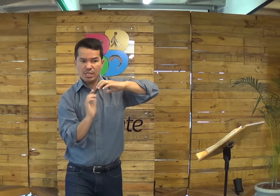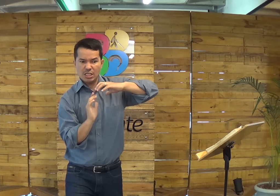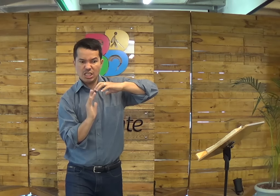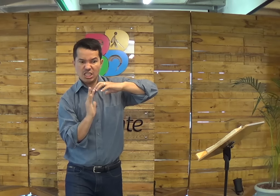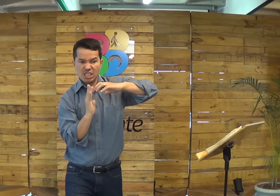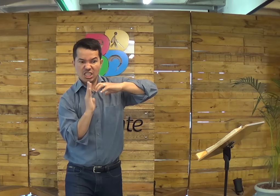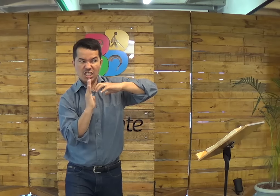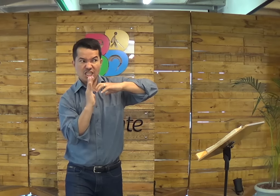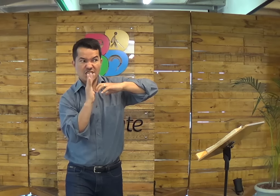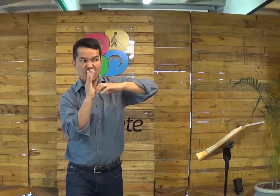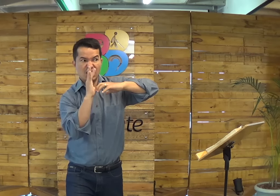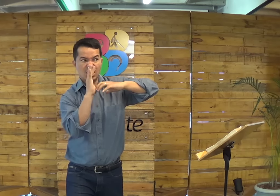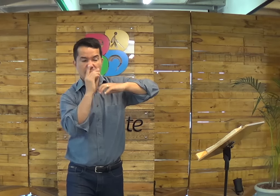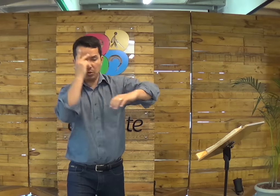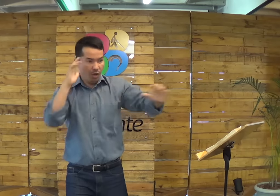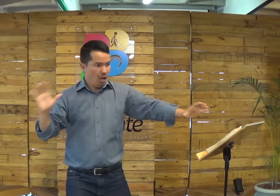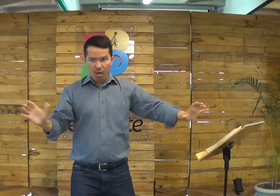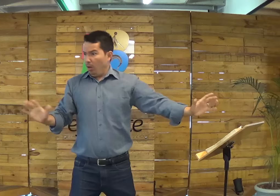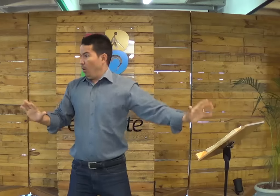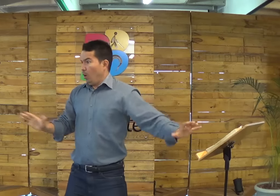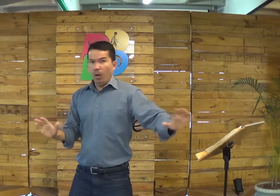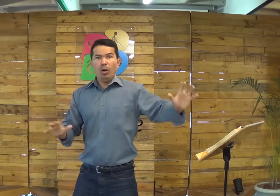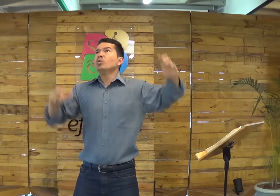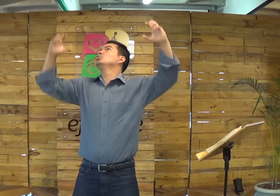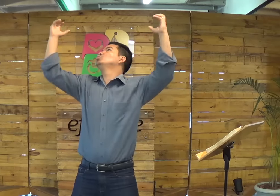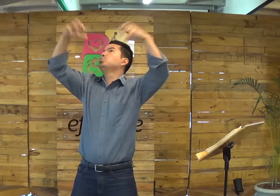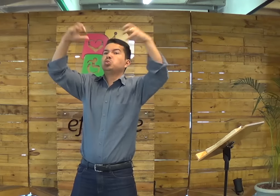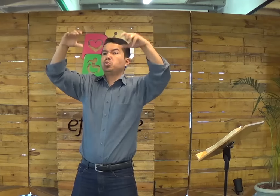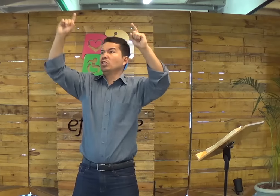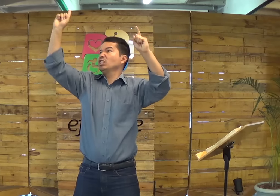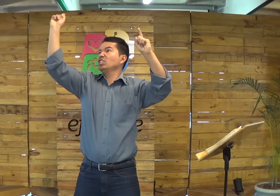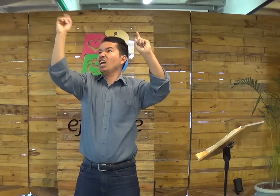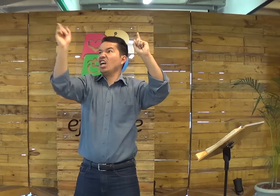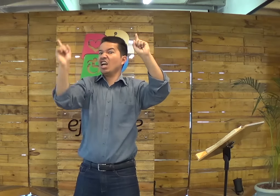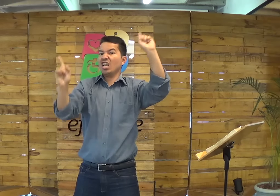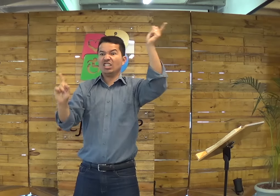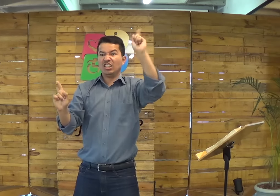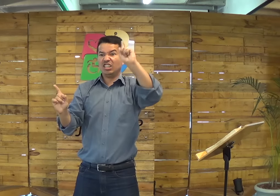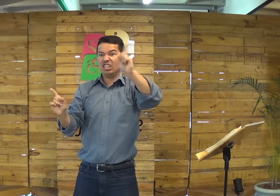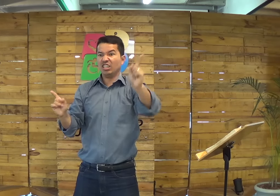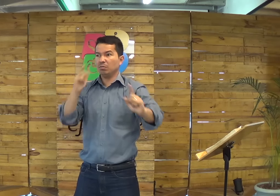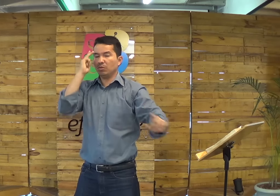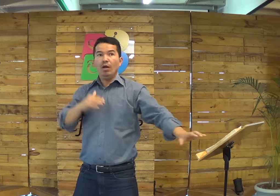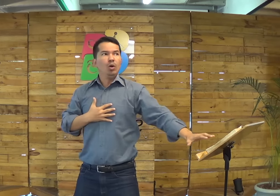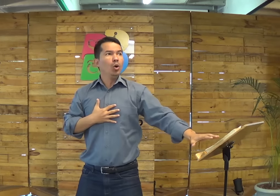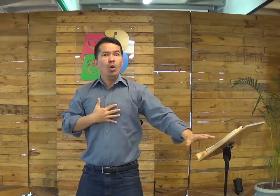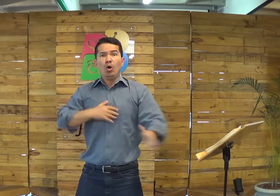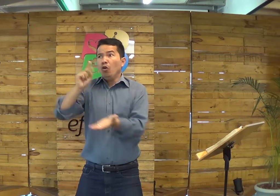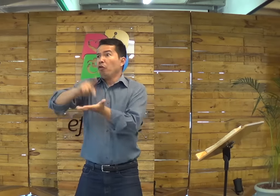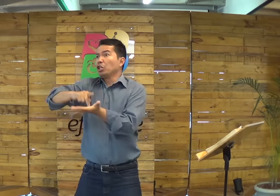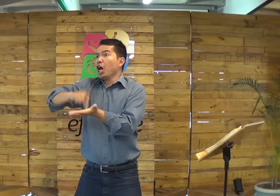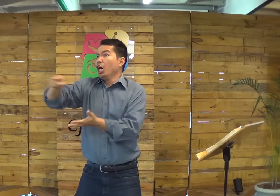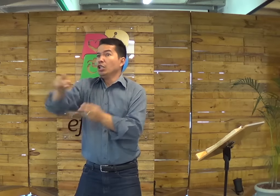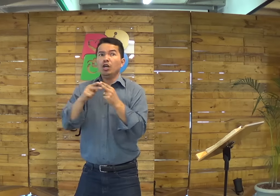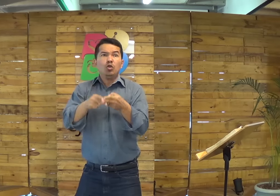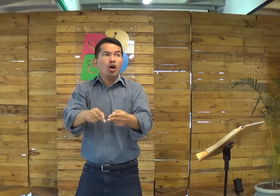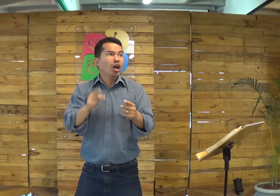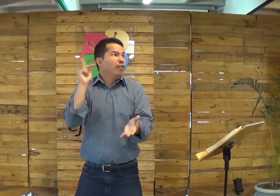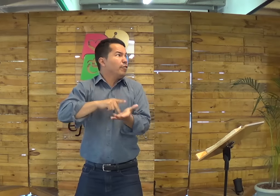água Saindo dali e as pessoas ai meu Deus ih vai chover e começou os raios e as pessoas Nossa não